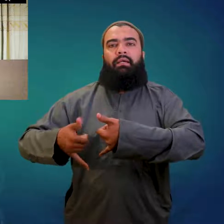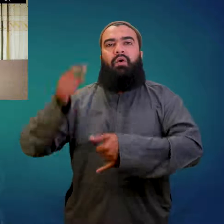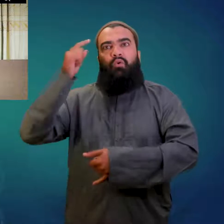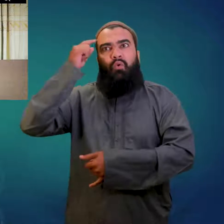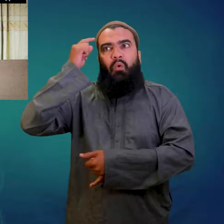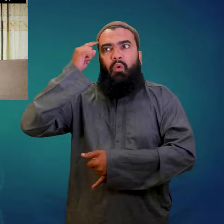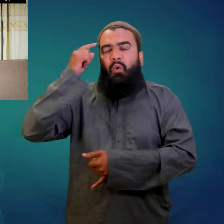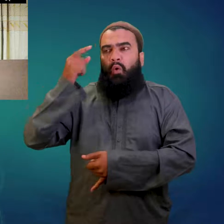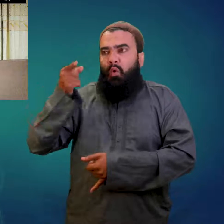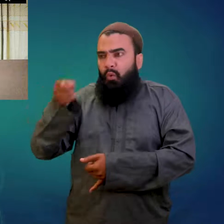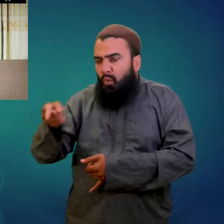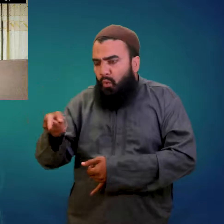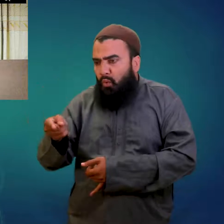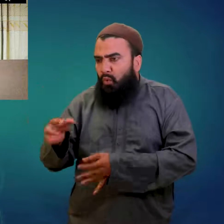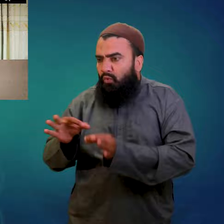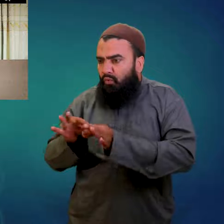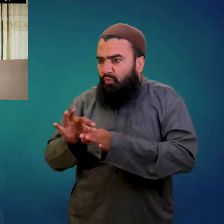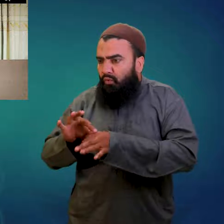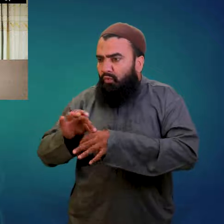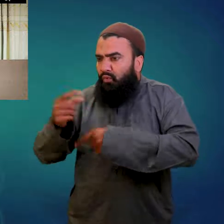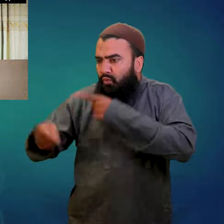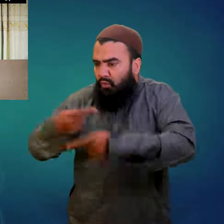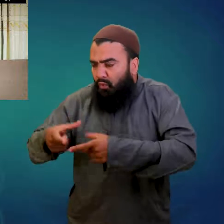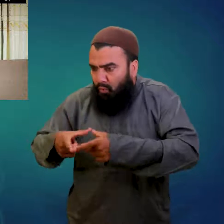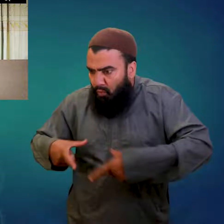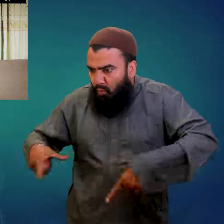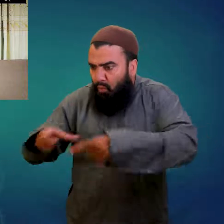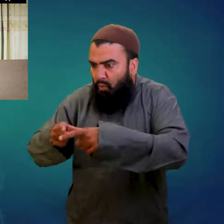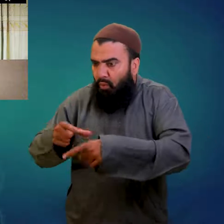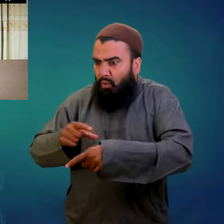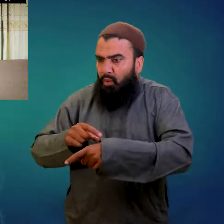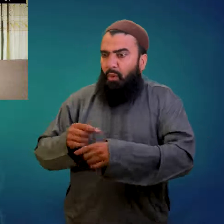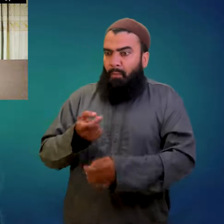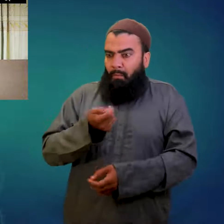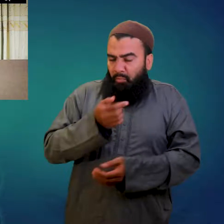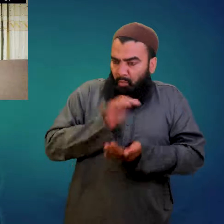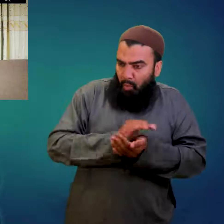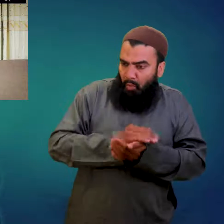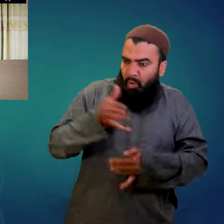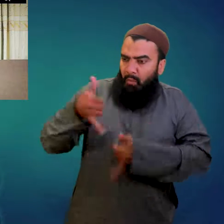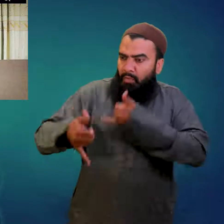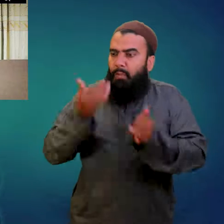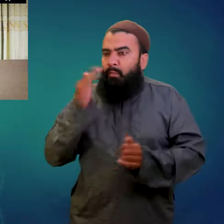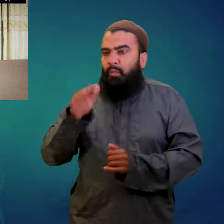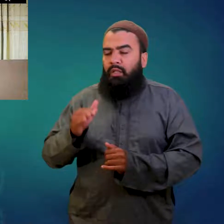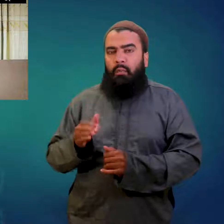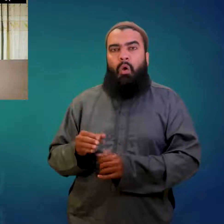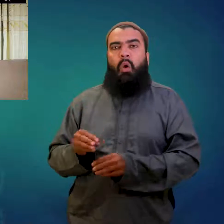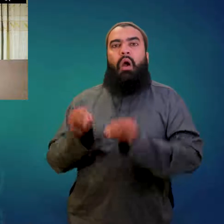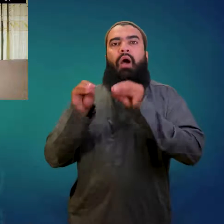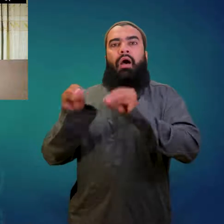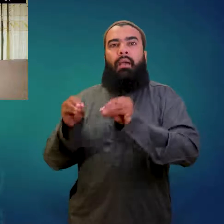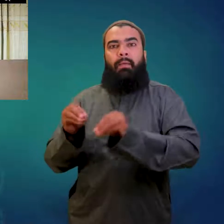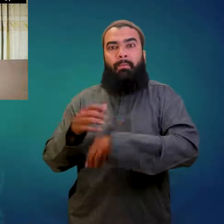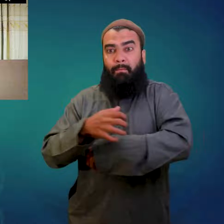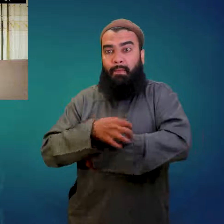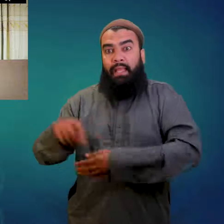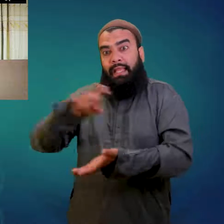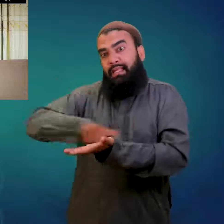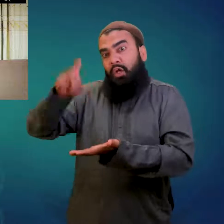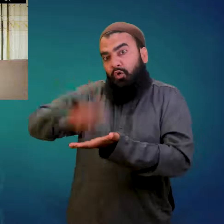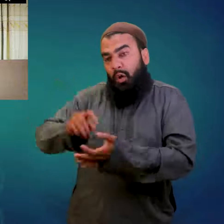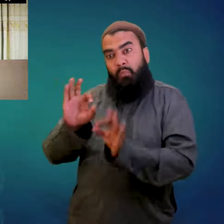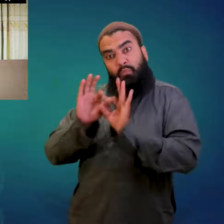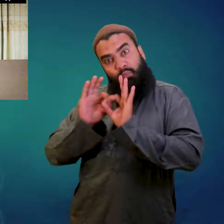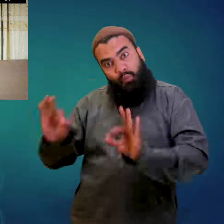ہیں جب ان کو پورا کیا جائے گا تو پھر اللہ کی طرف سے یہی مال اور اولاد اجر کا باعث بن جائیں گے، اور جب